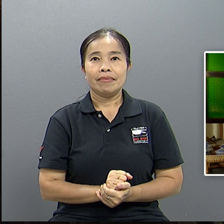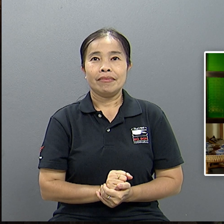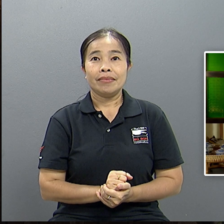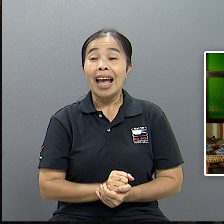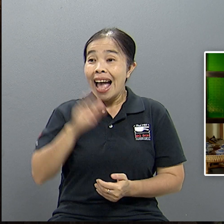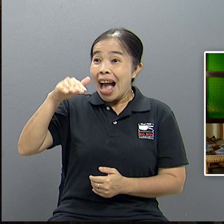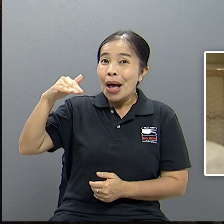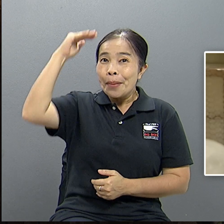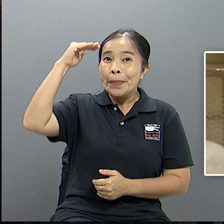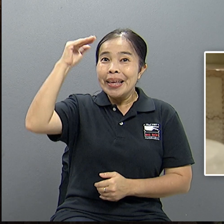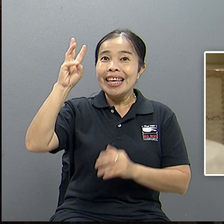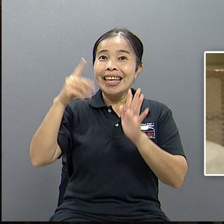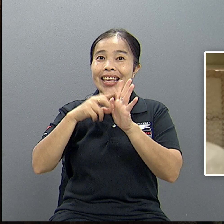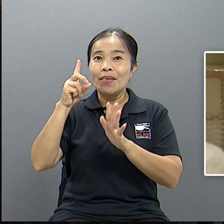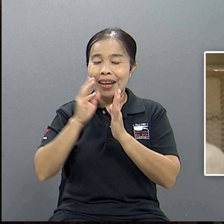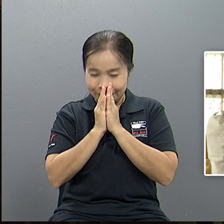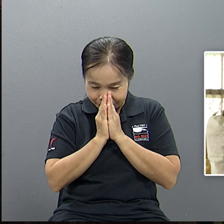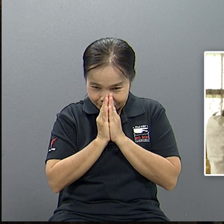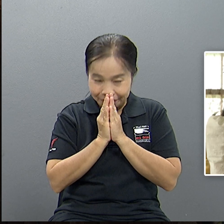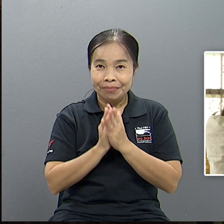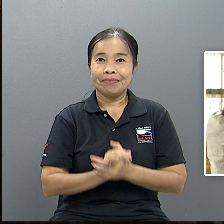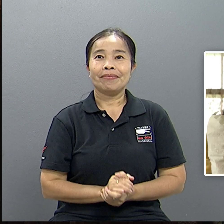พี่วาด